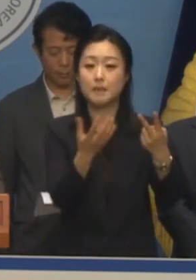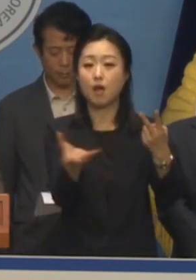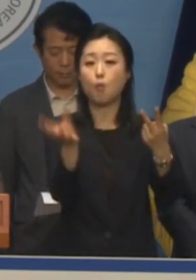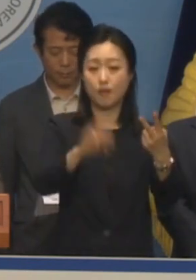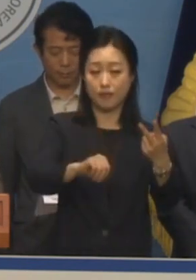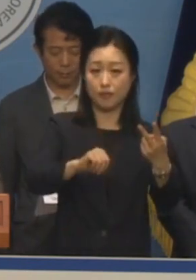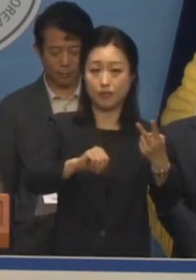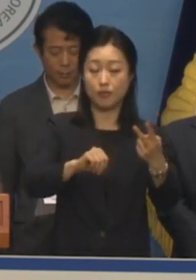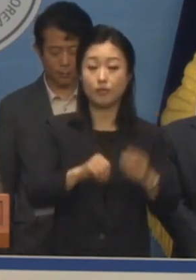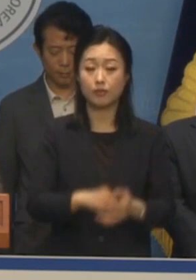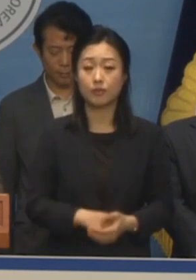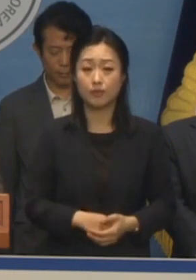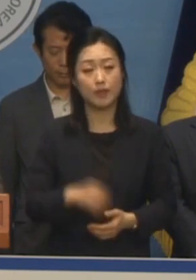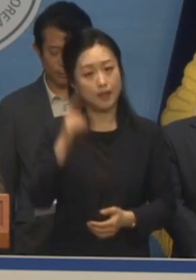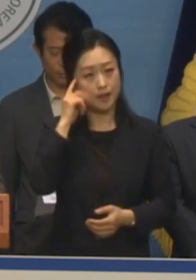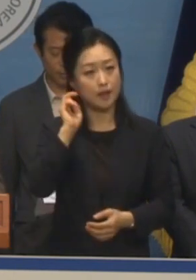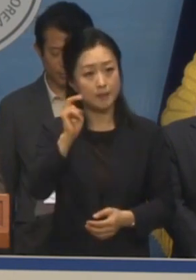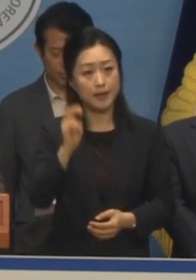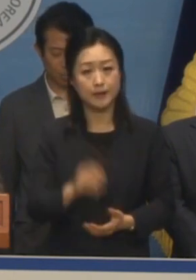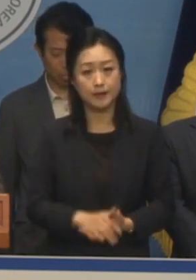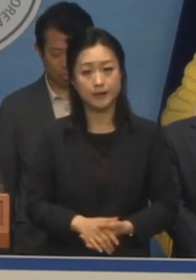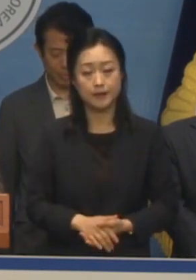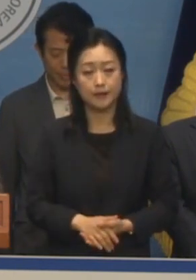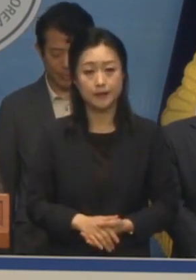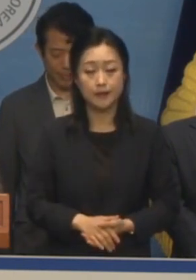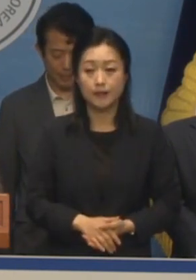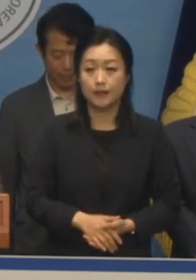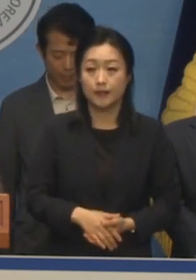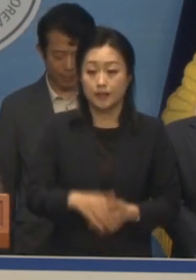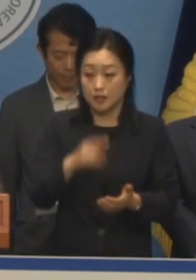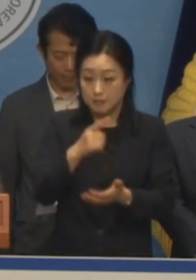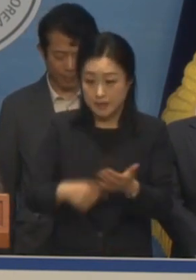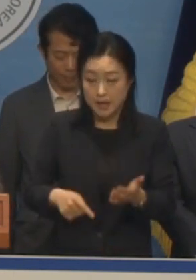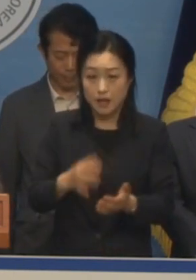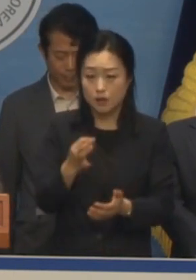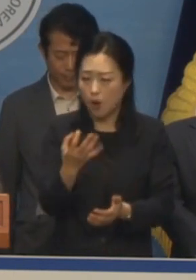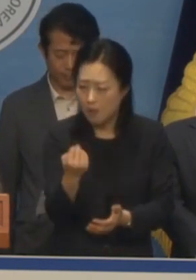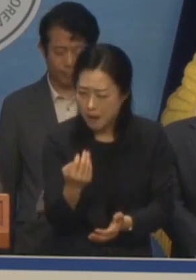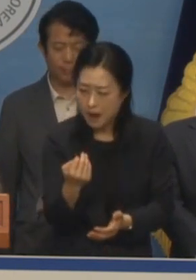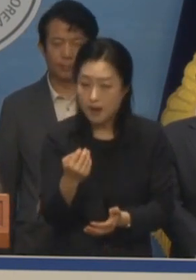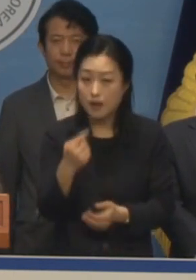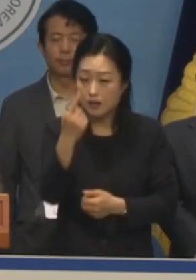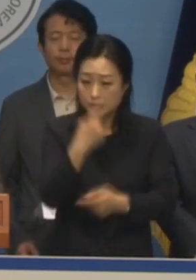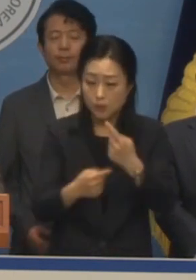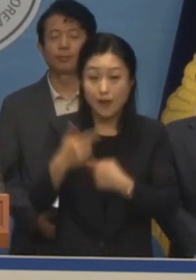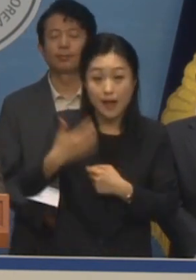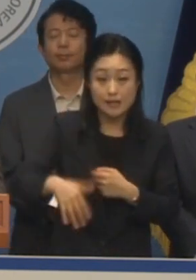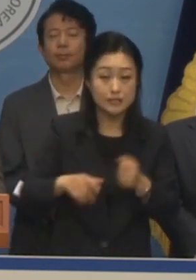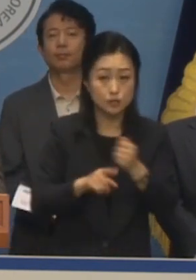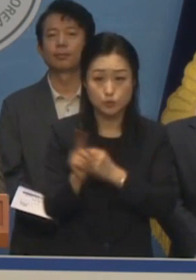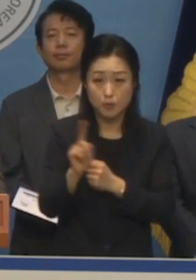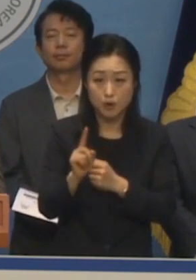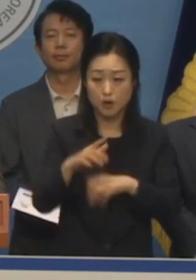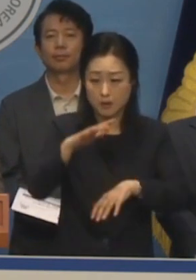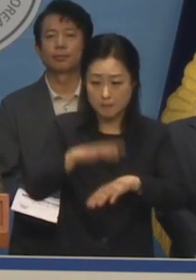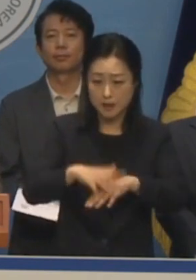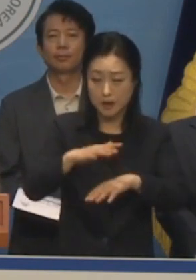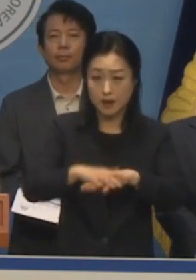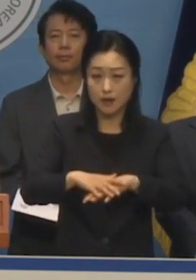이를 것이다 라고 추측을 하고 있습니다. 아직 피해 집계가 정확하게 잡히지 않은 이유는 하나입니다.